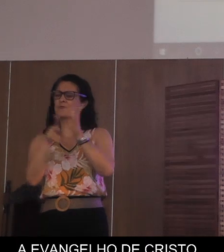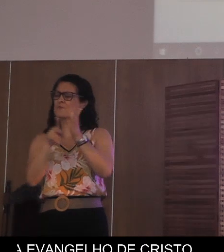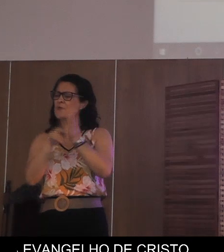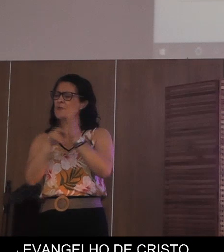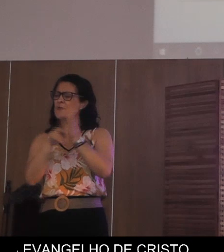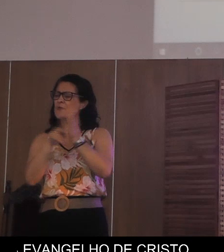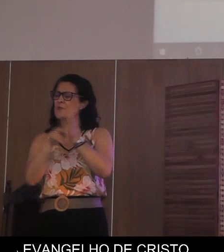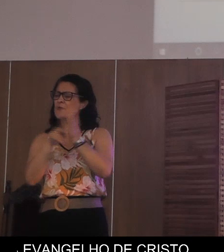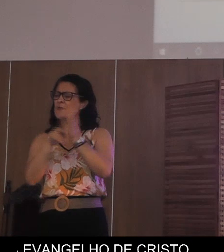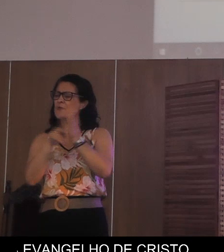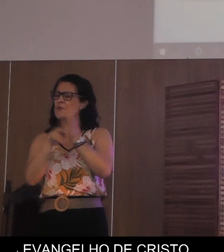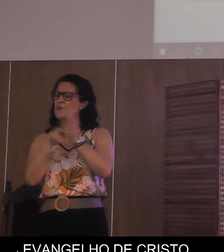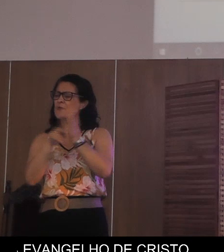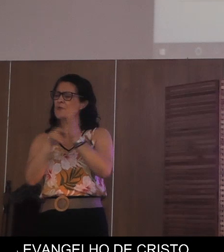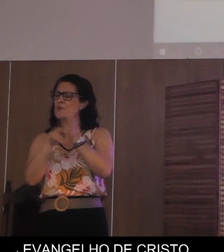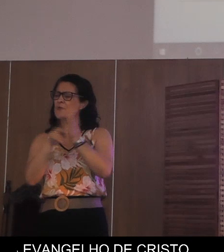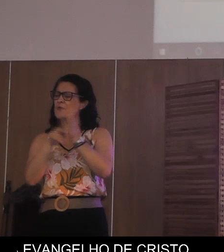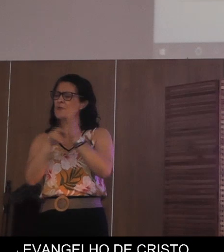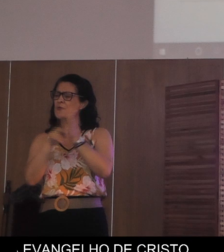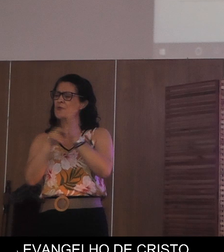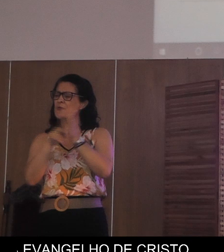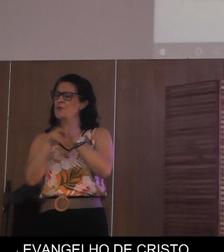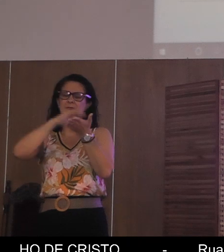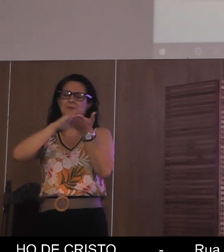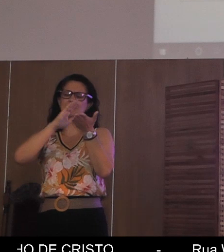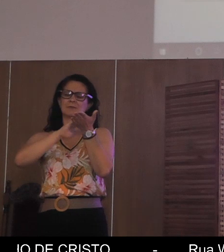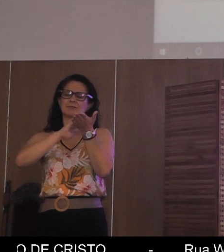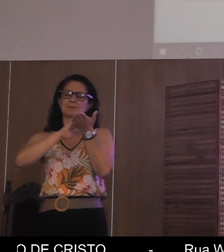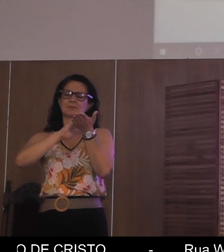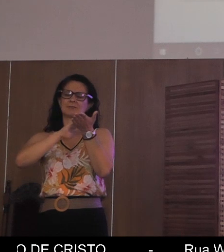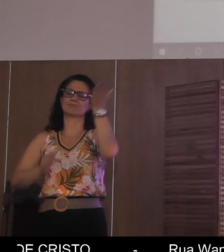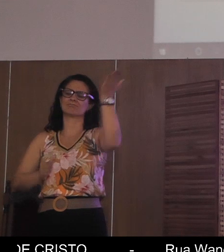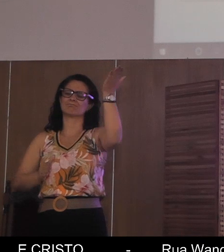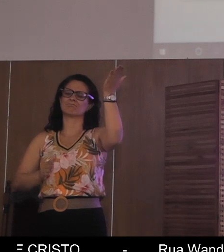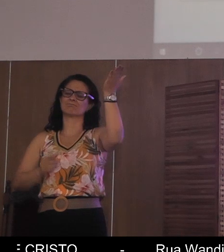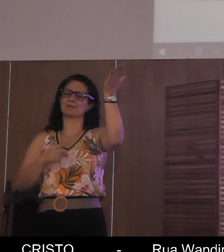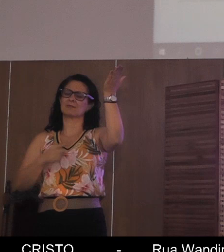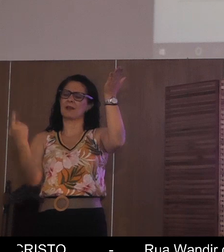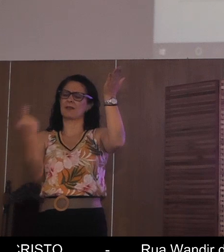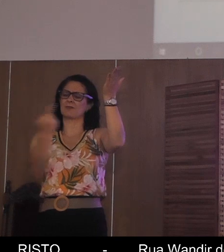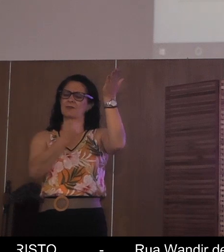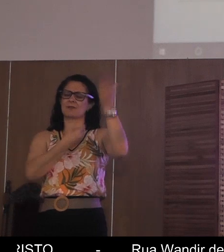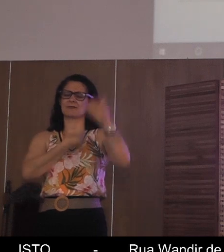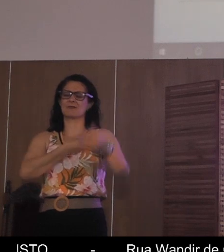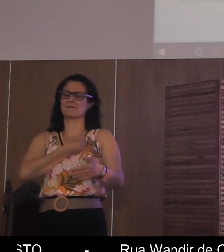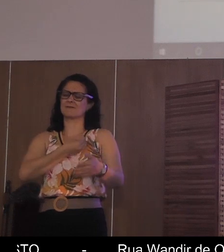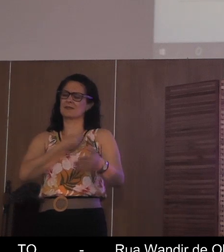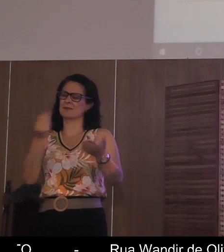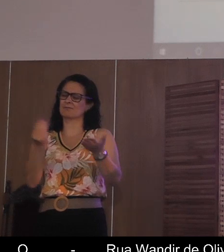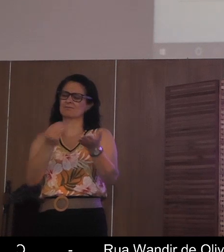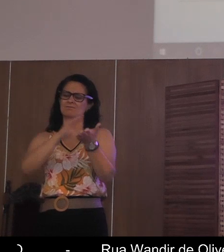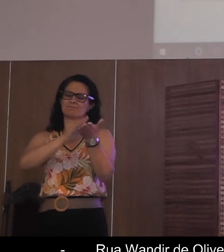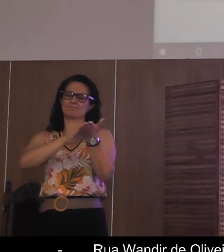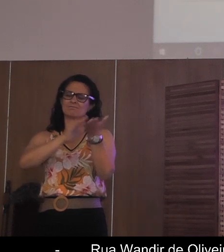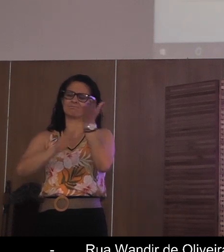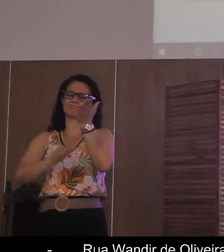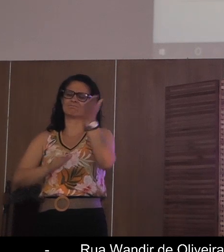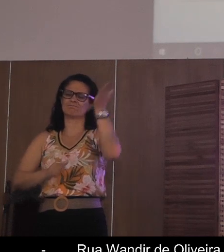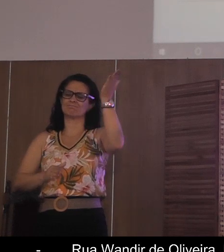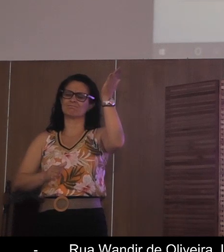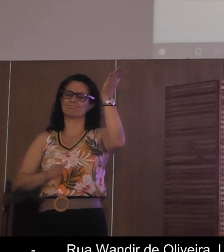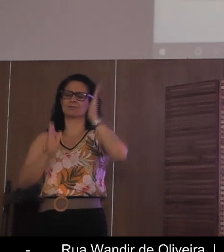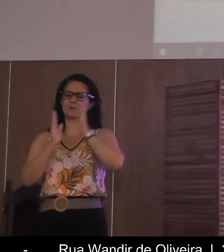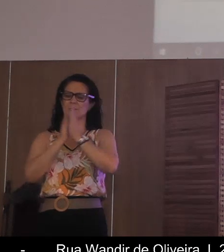a nossa adoração, a nossa vida, nós entregamos, glorificamos a Ti por tudo e oramos em nome